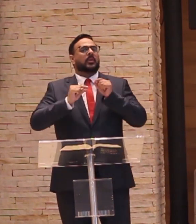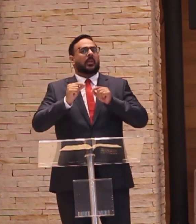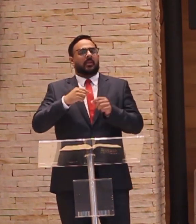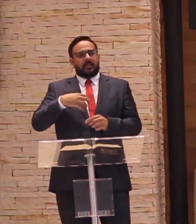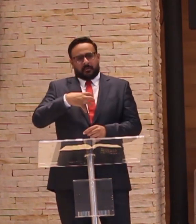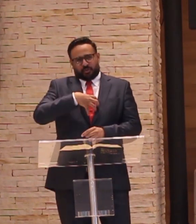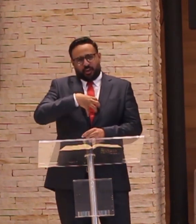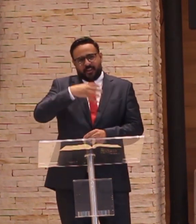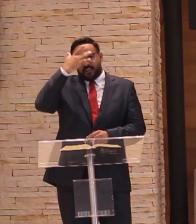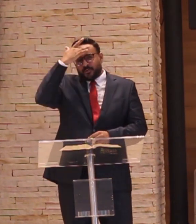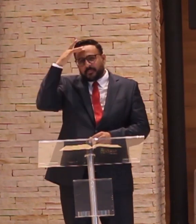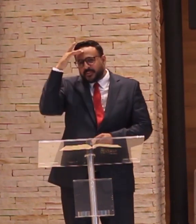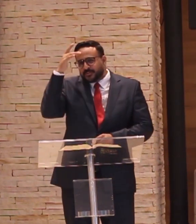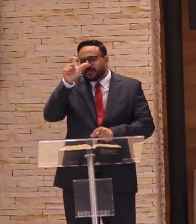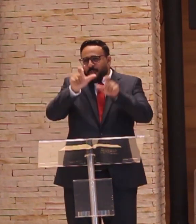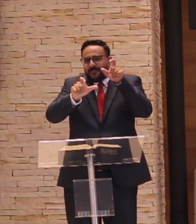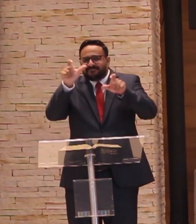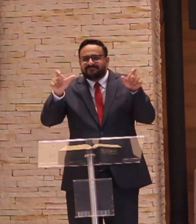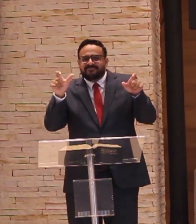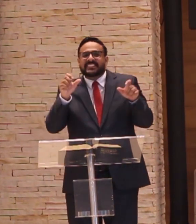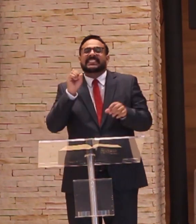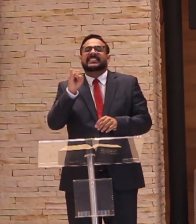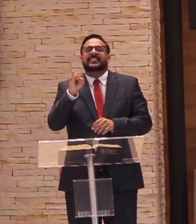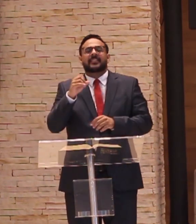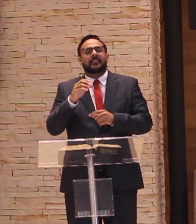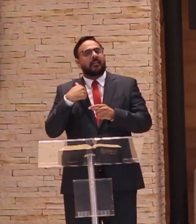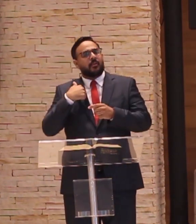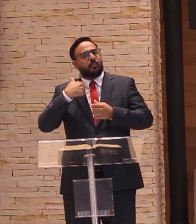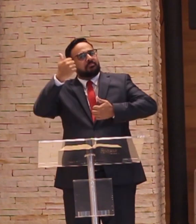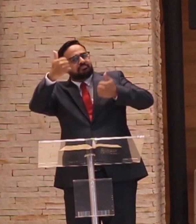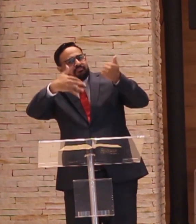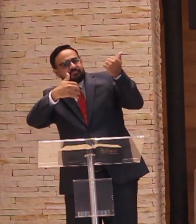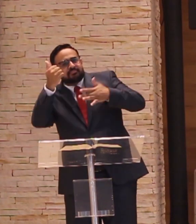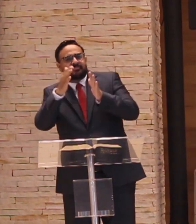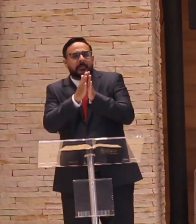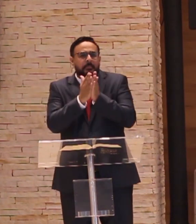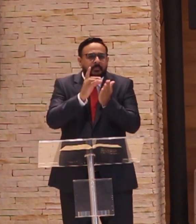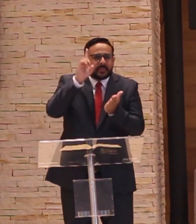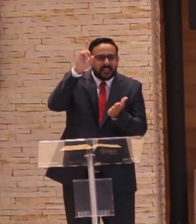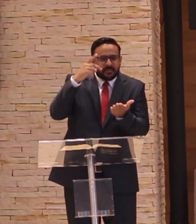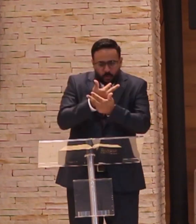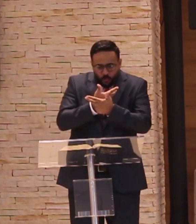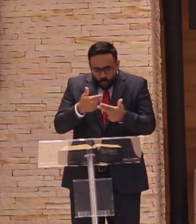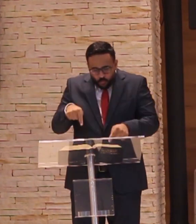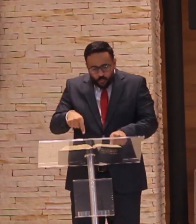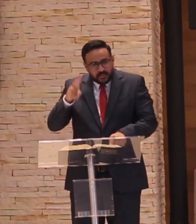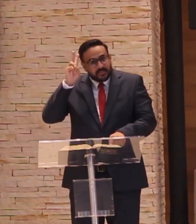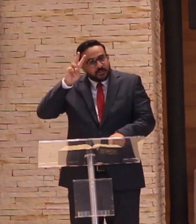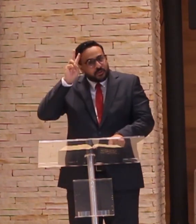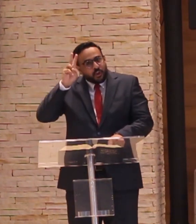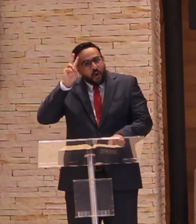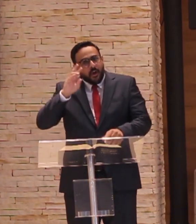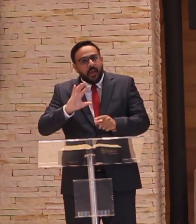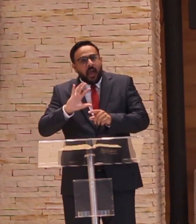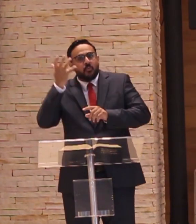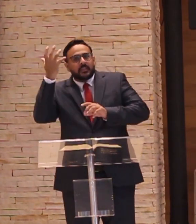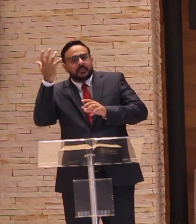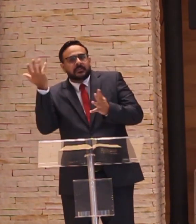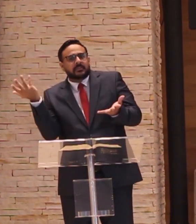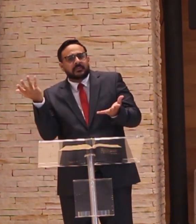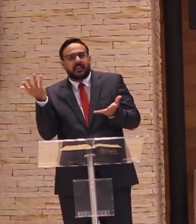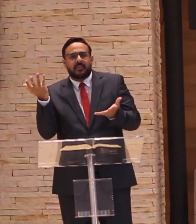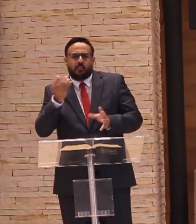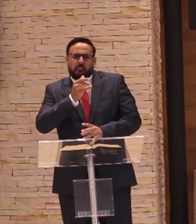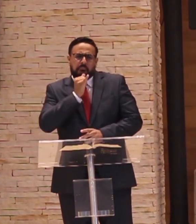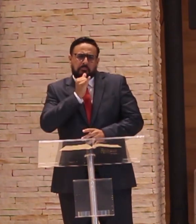queria que você refletisse em uma coisa. Pense que tem alguém contando para você uma